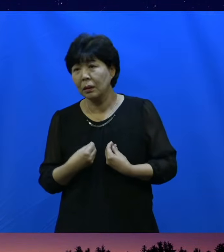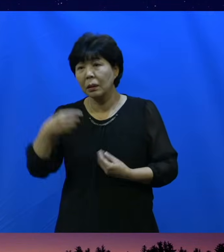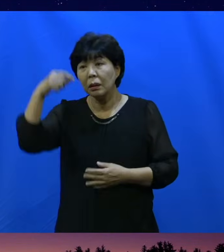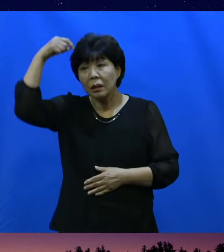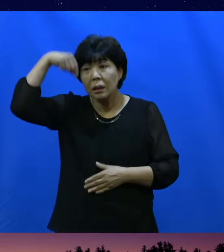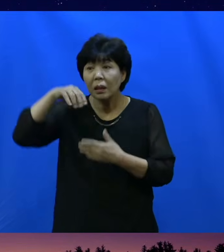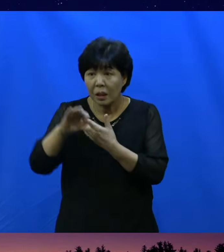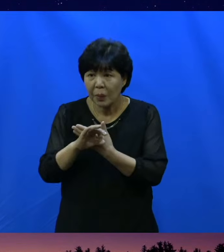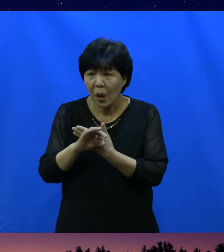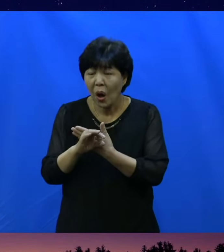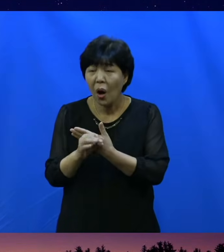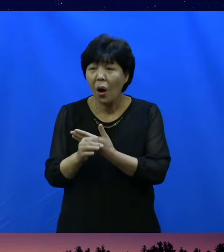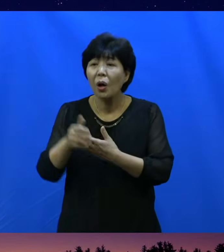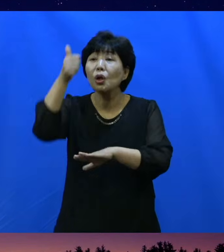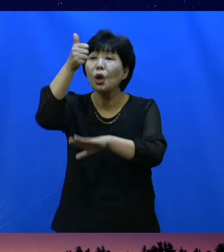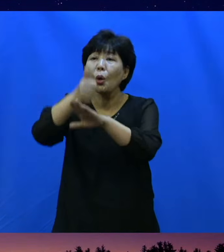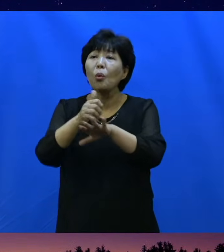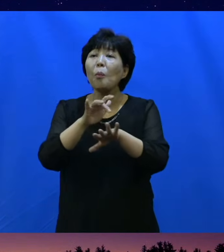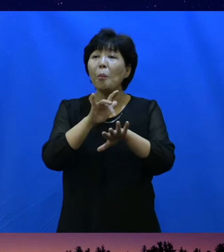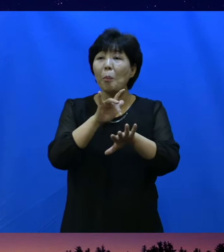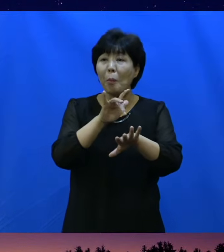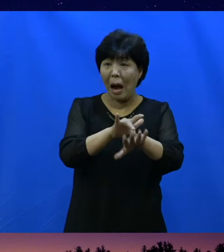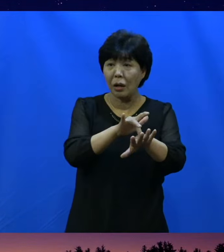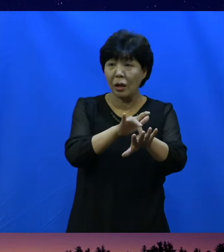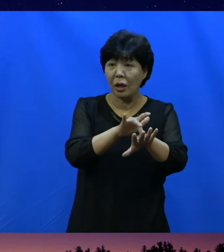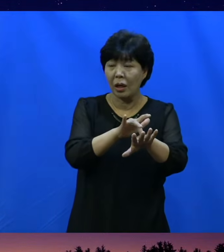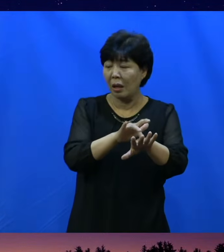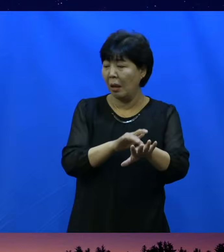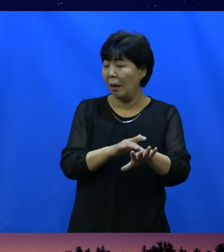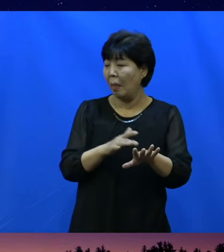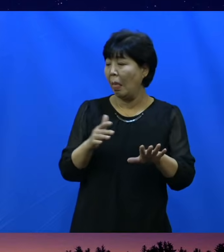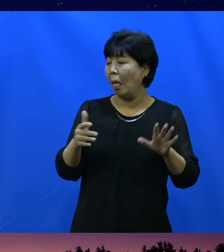그 마귀의 공격에 내가 무너지는 겁니다.